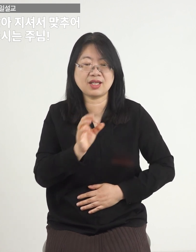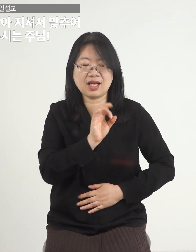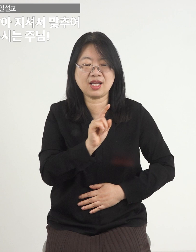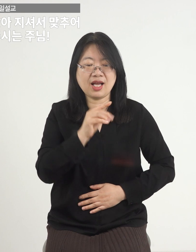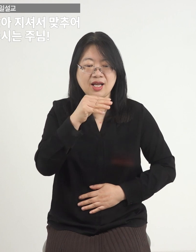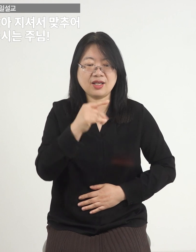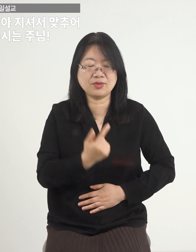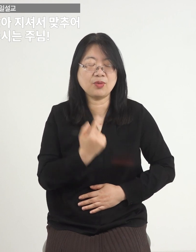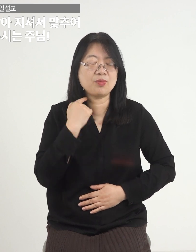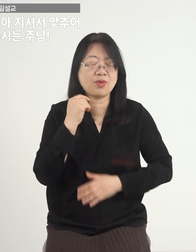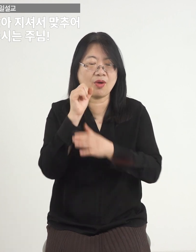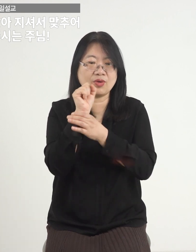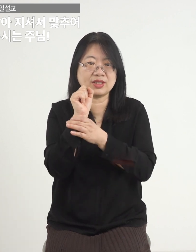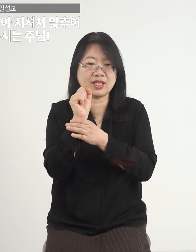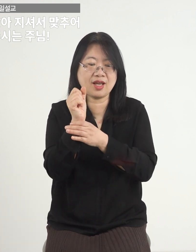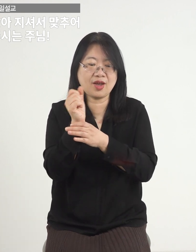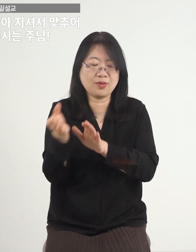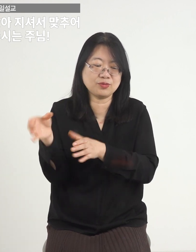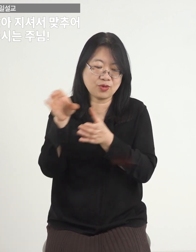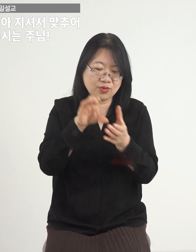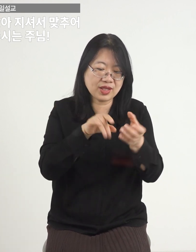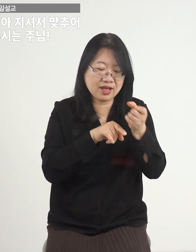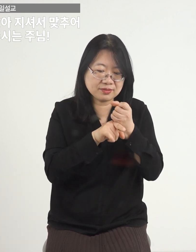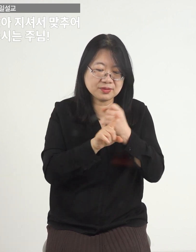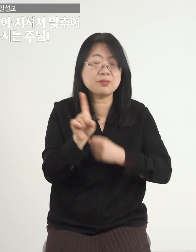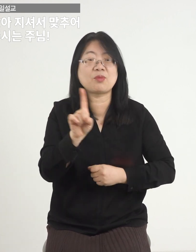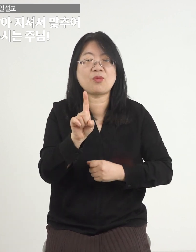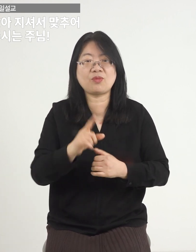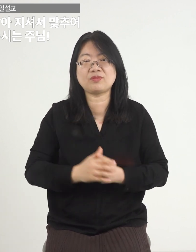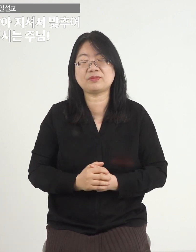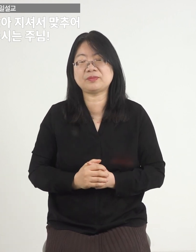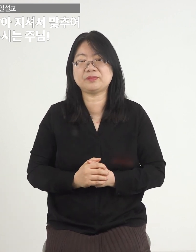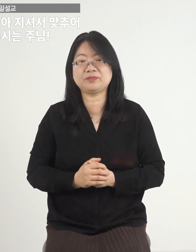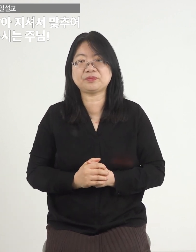아론의 머리에 부어졌다 그랬을까요? 여기에는